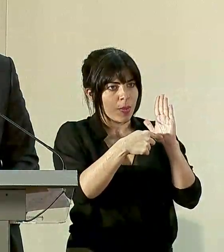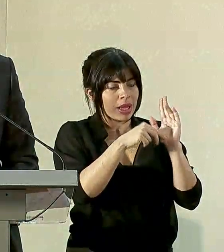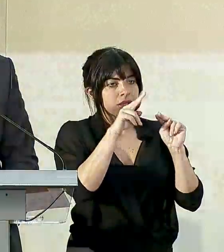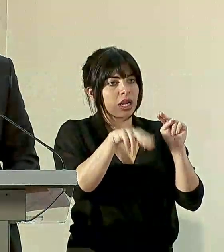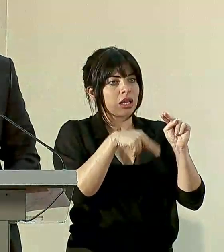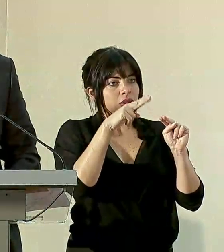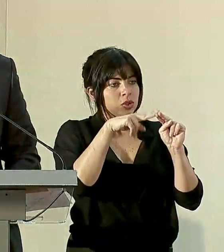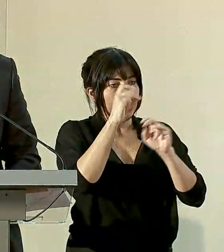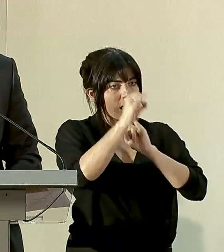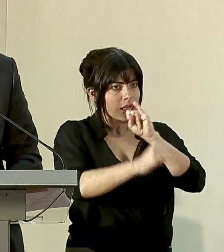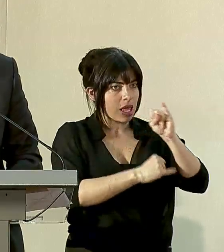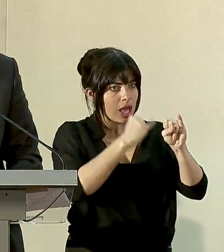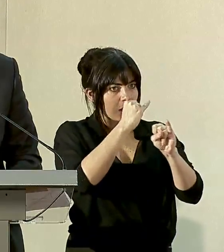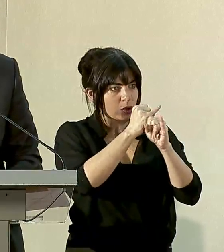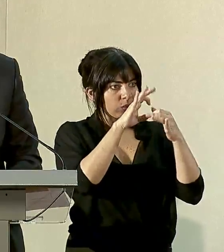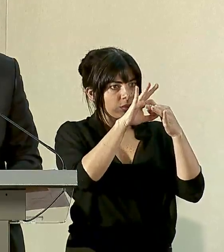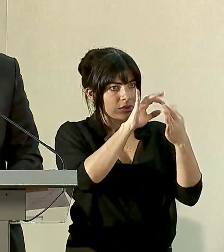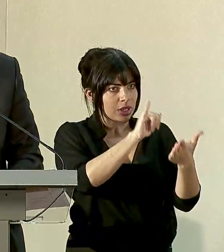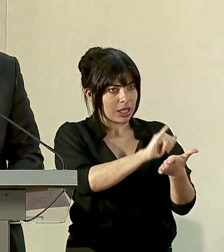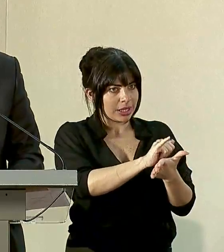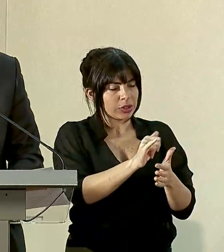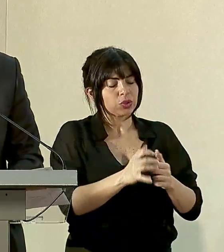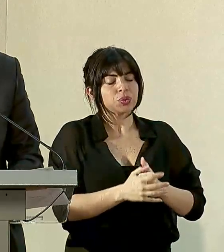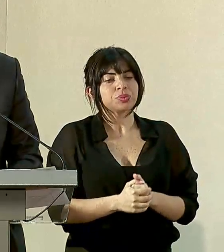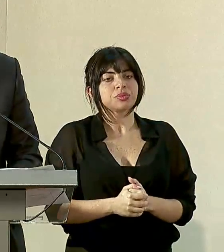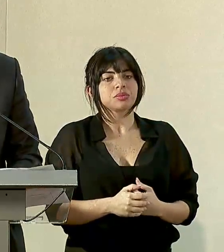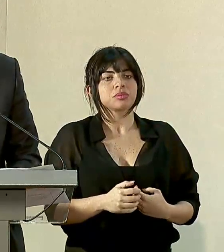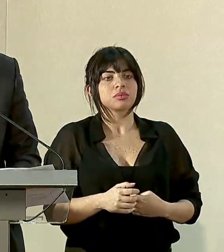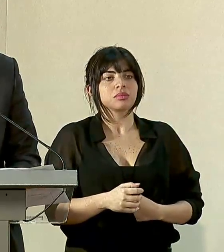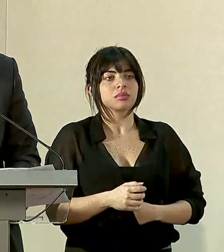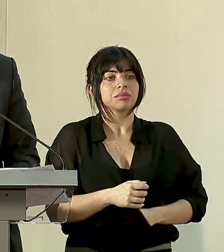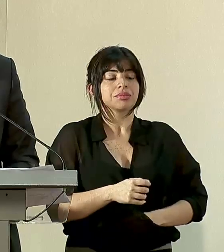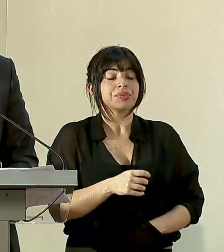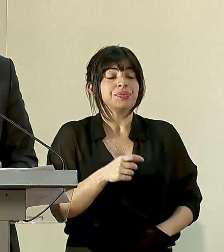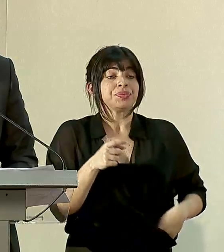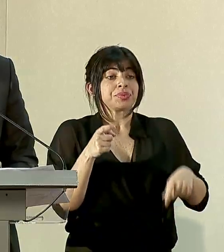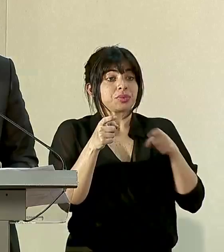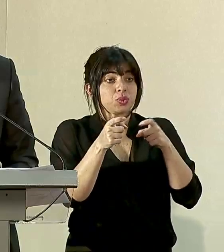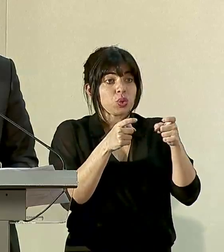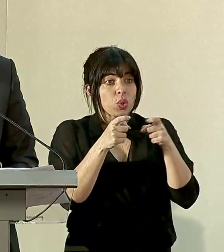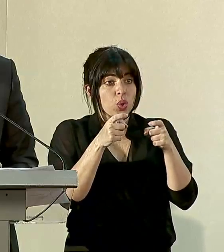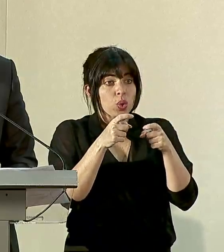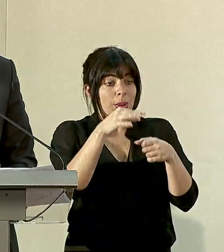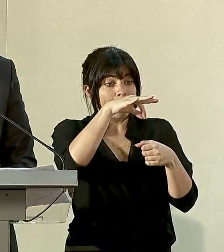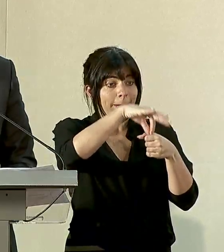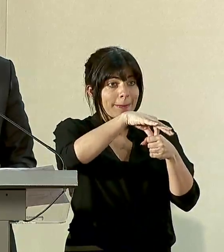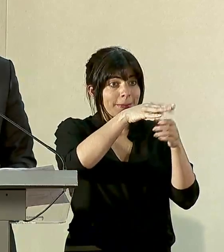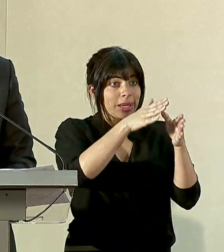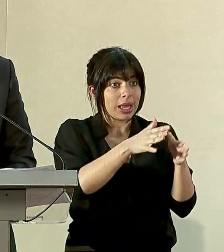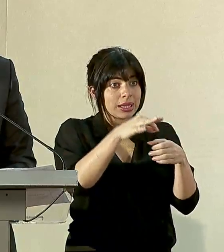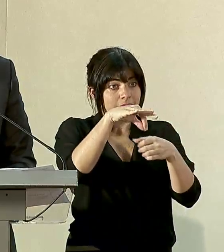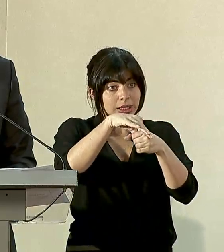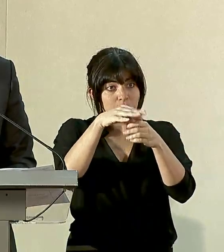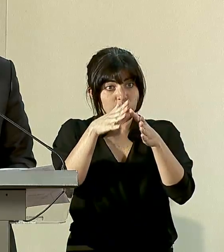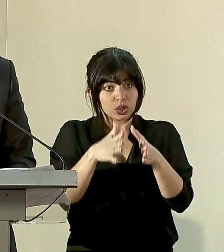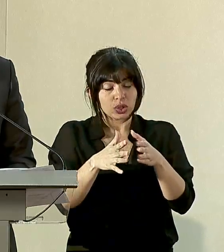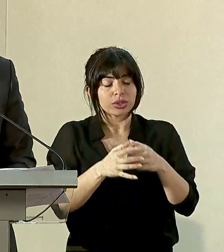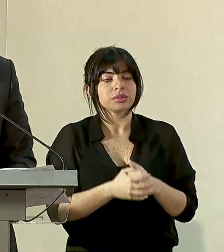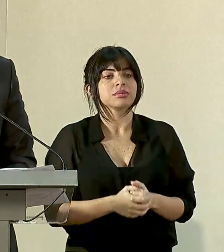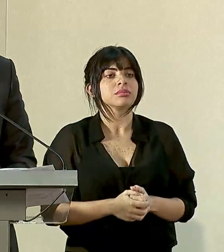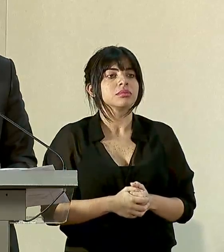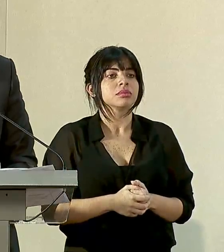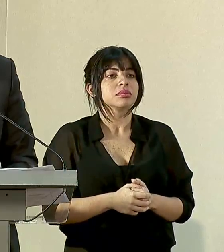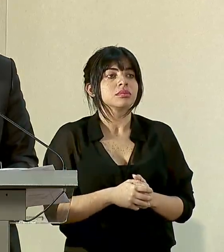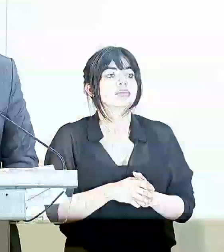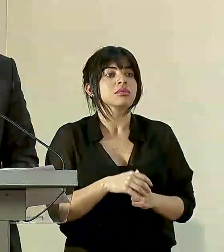e internacional en este sentido. El control de las plantaciones.